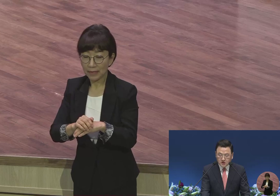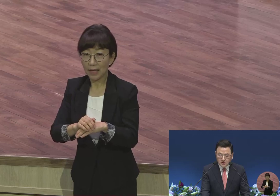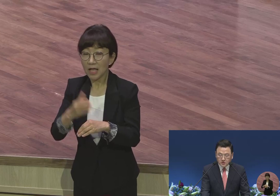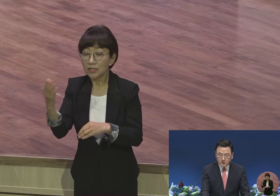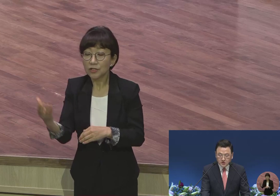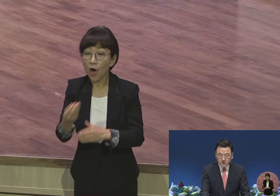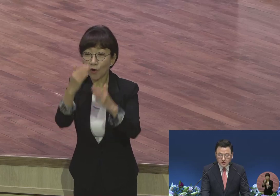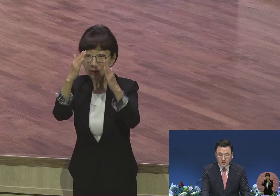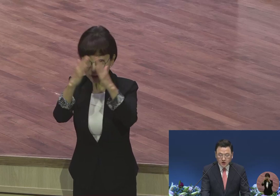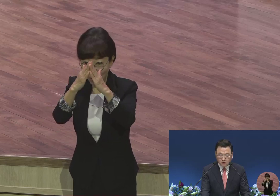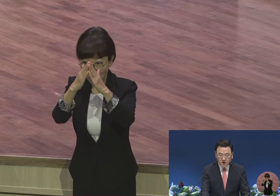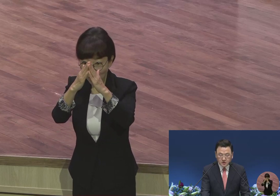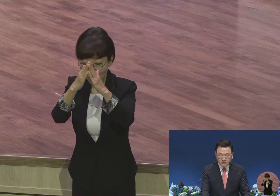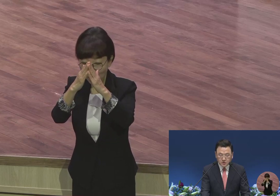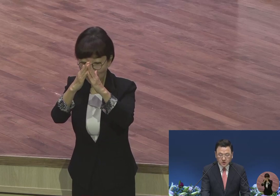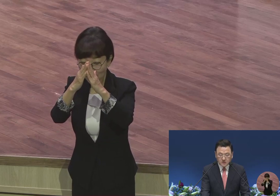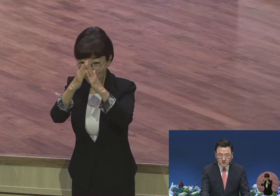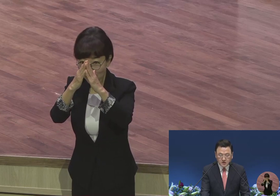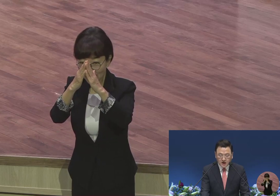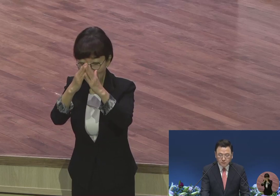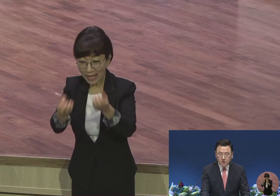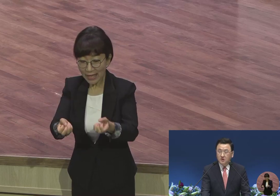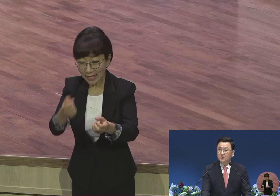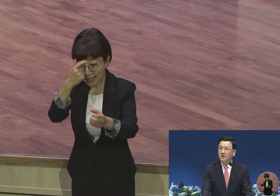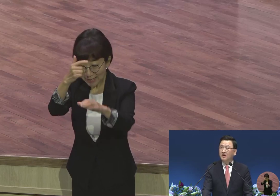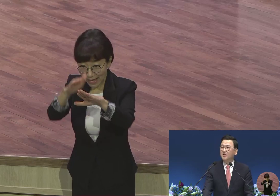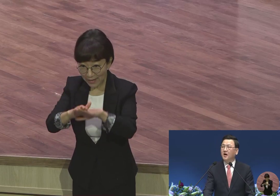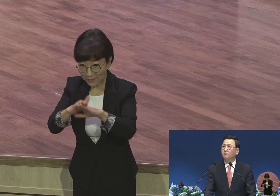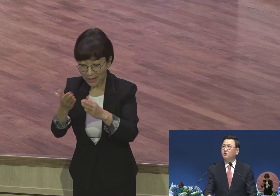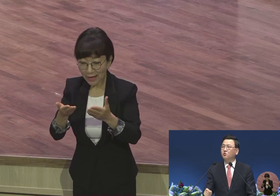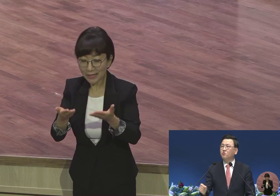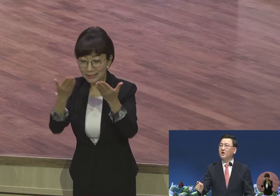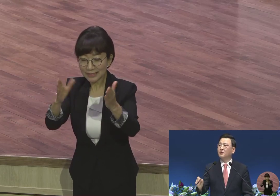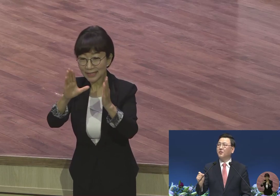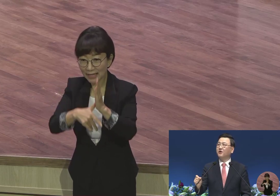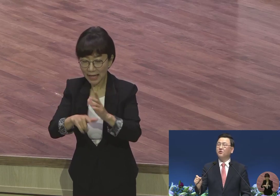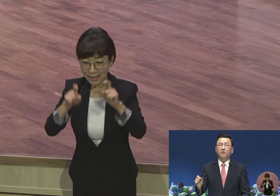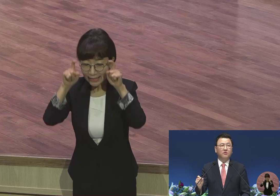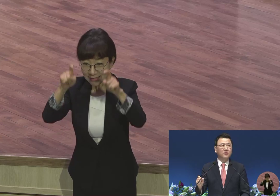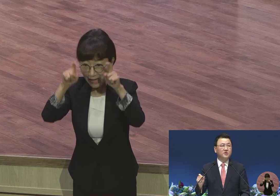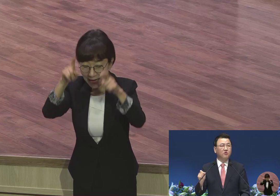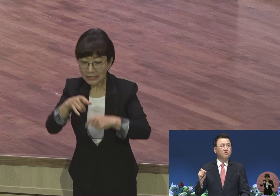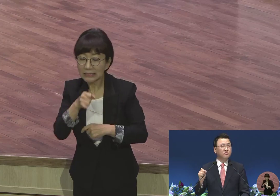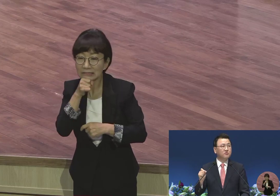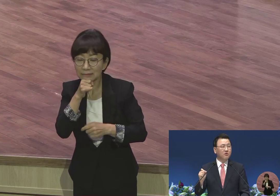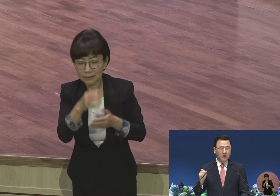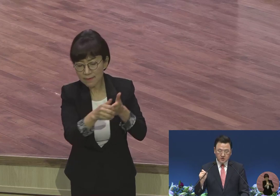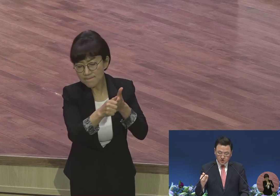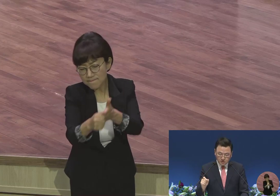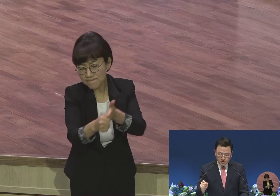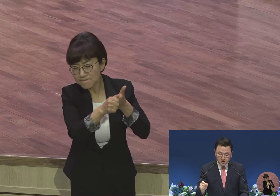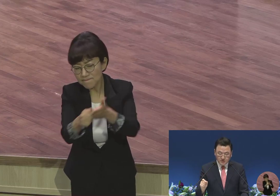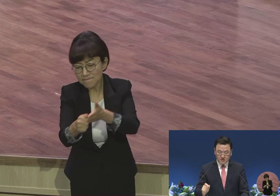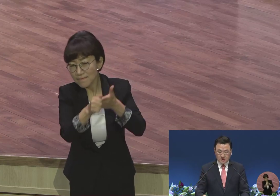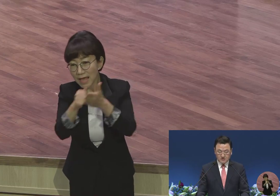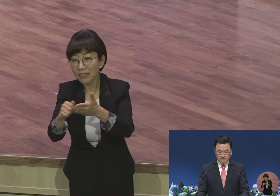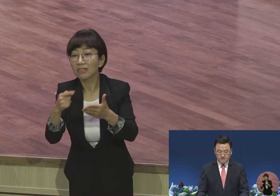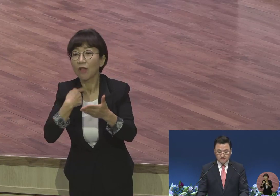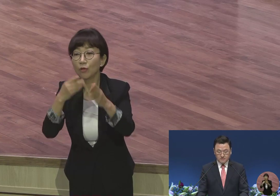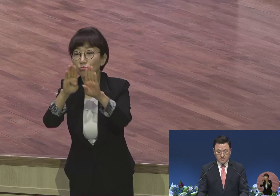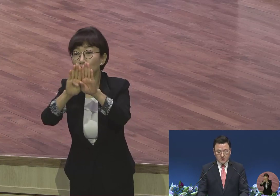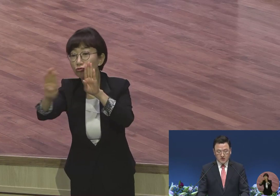성전 제사로 쓰이는 양과 염소가 들어 양문이 있습니다. 이 양문을 통과하면 바로 성전으로